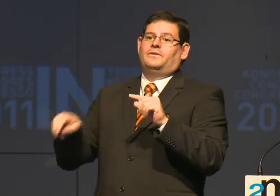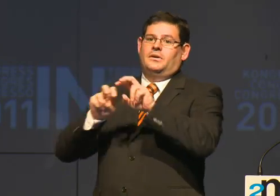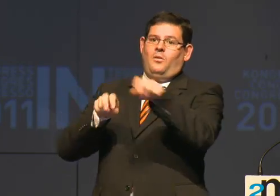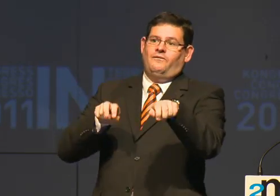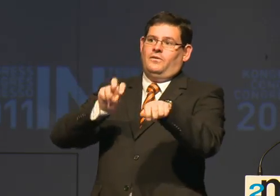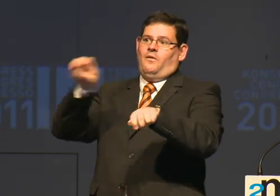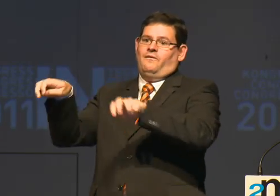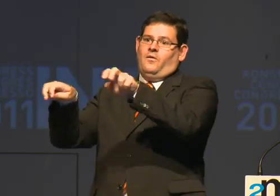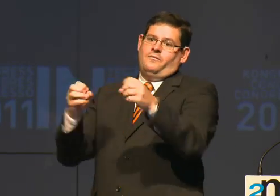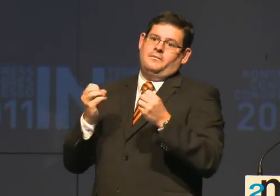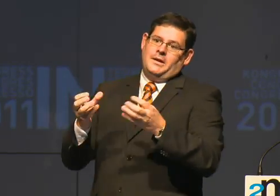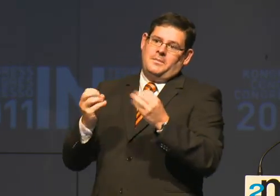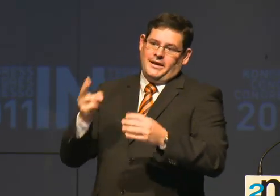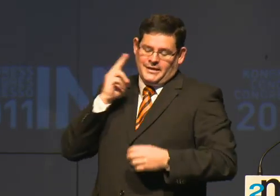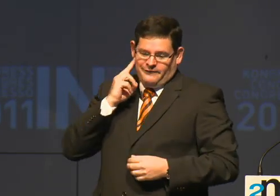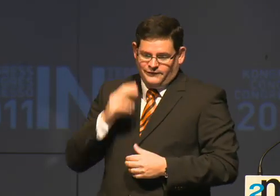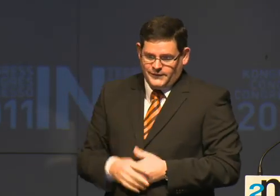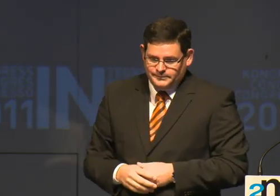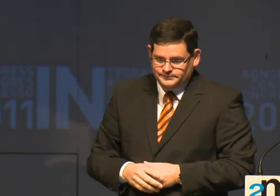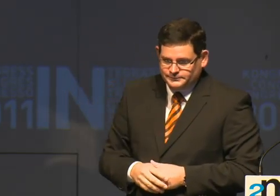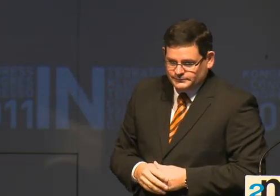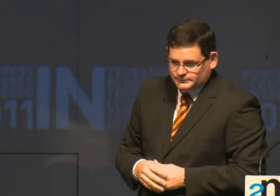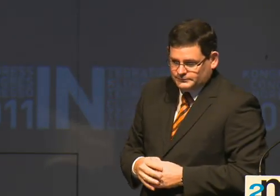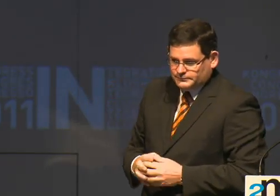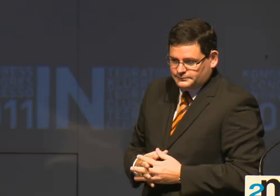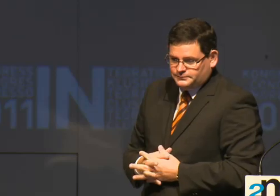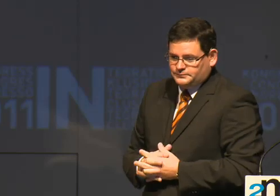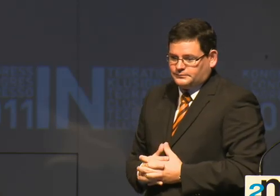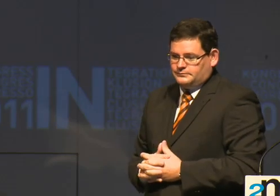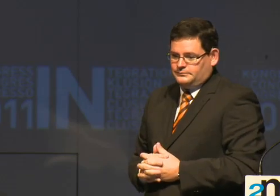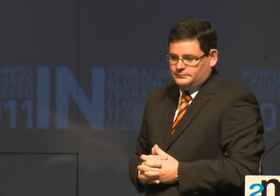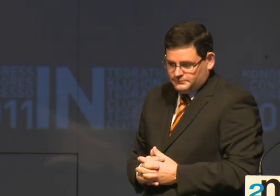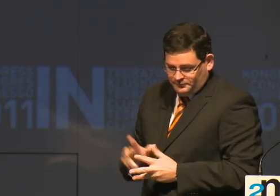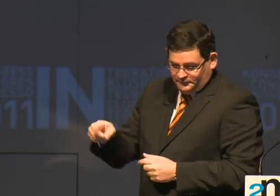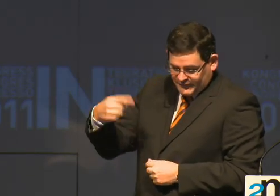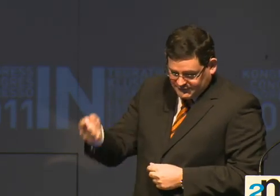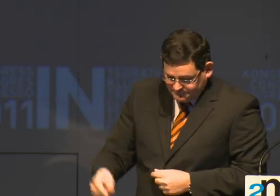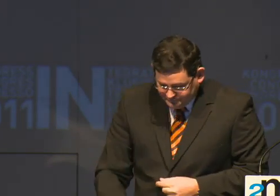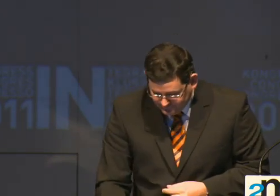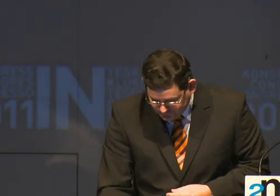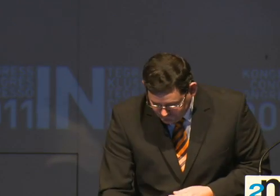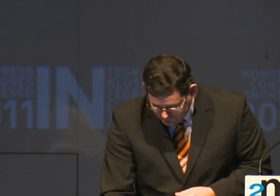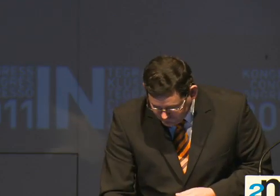entendu, incluant les personnes sourdes. Il y a trop de personnes qui abandonnent leurs études à l'heure actuelle.